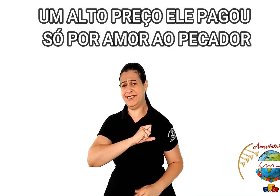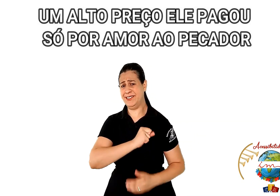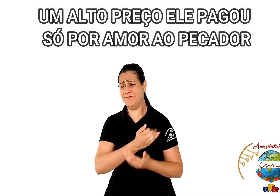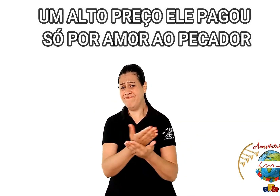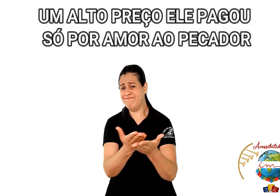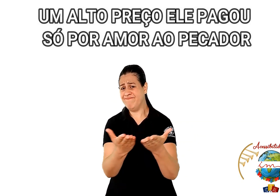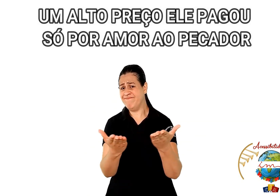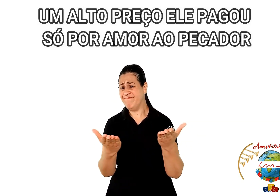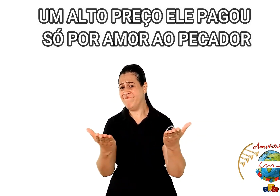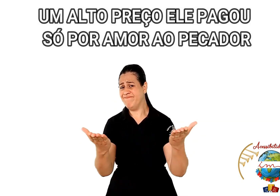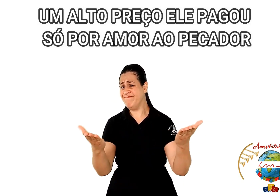amor ao